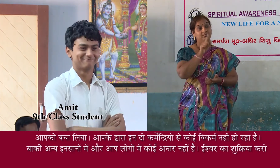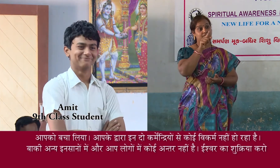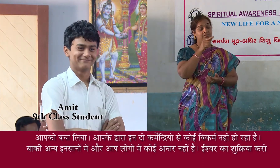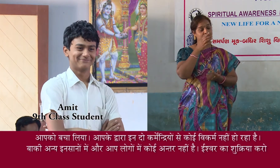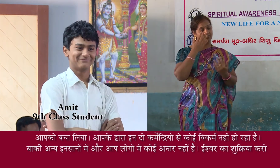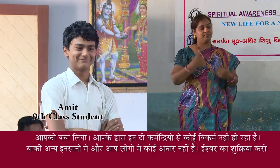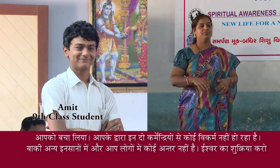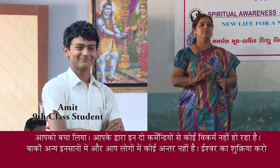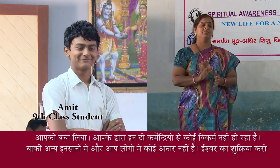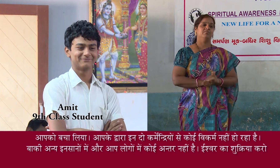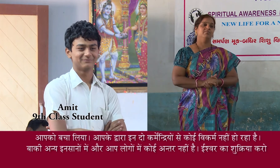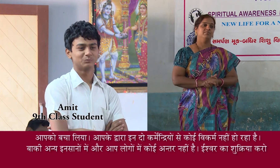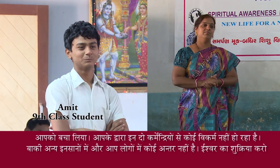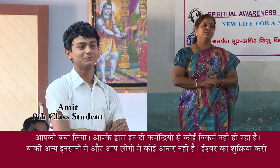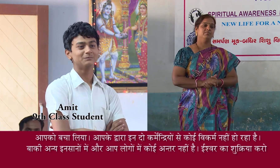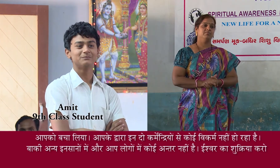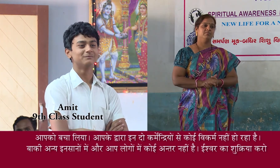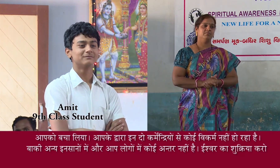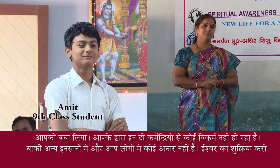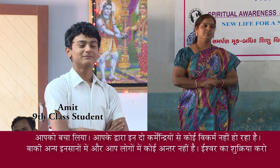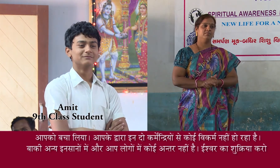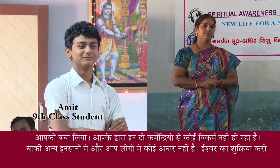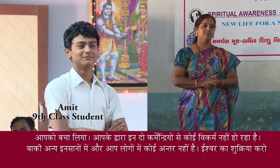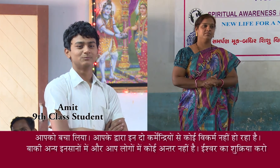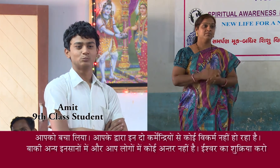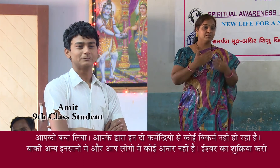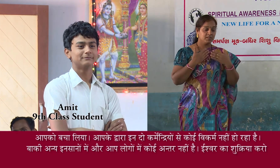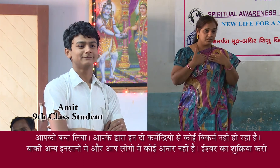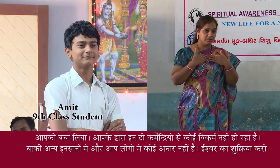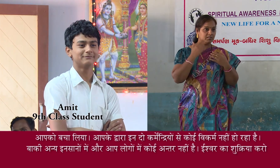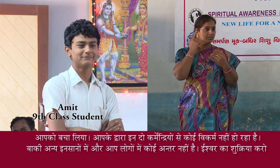दोनों कर्मेंद्रियों से कोई भी कर्म नहीं हो रहा है।